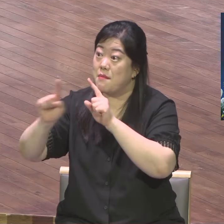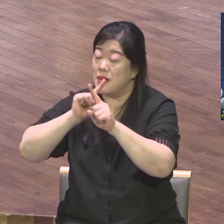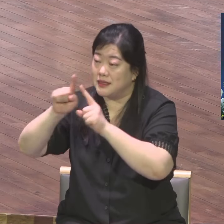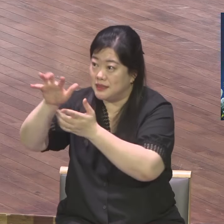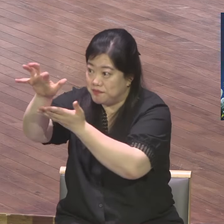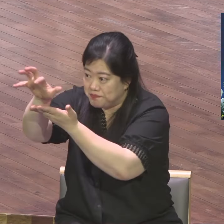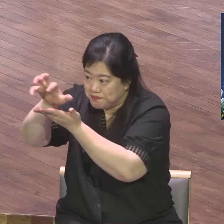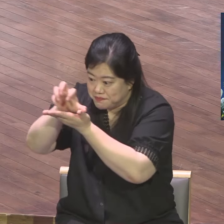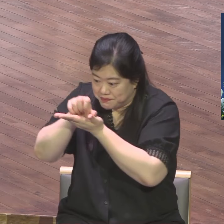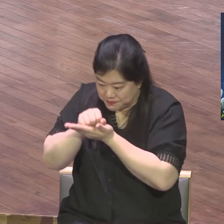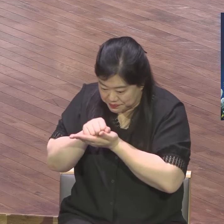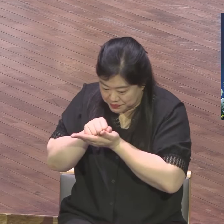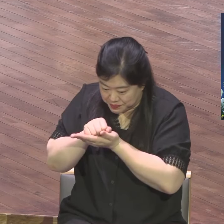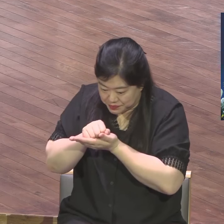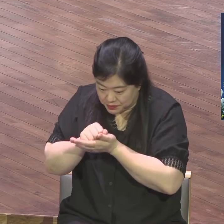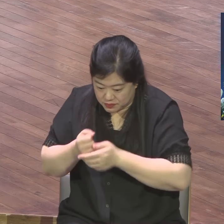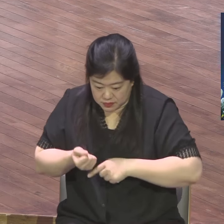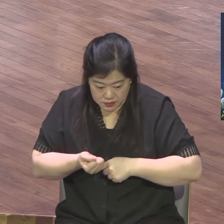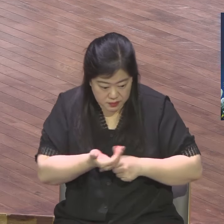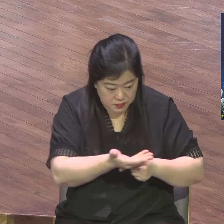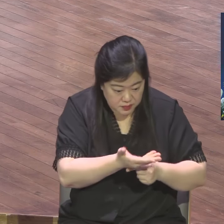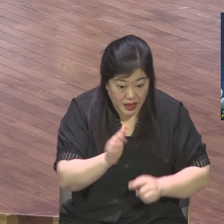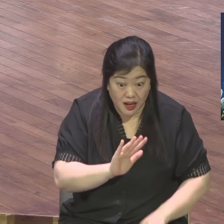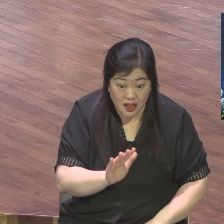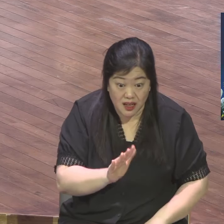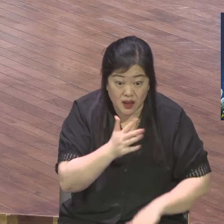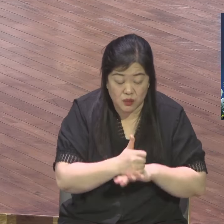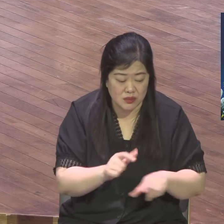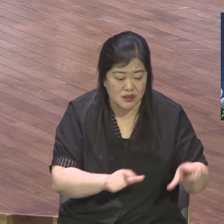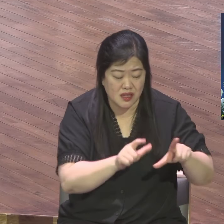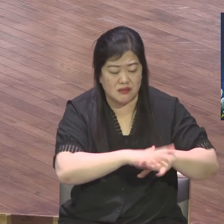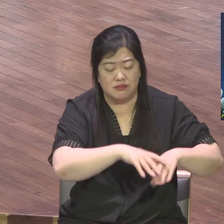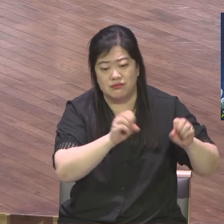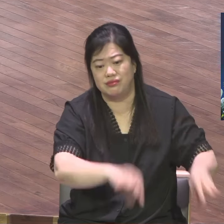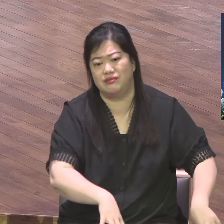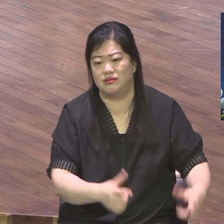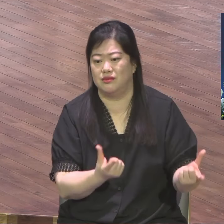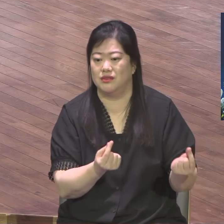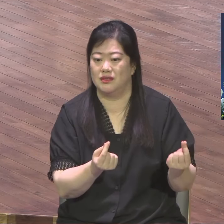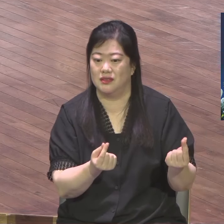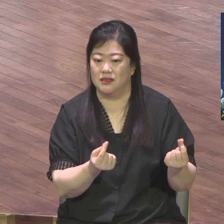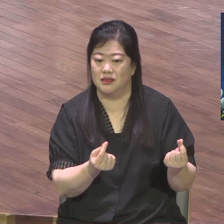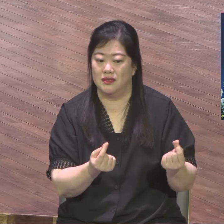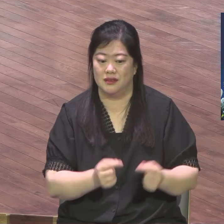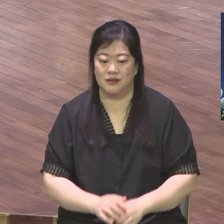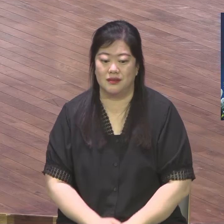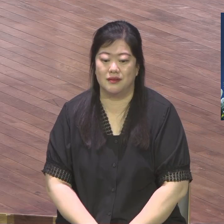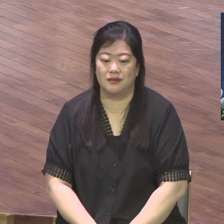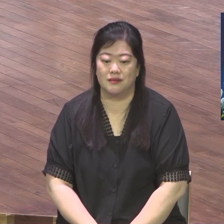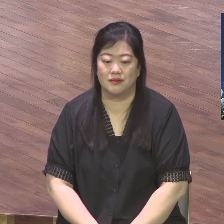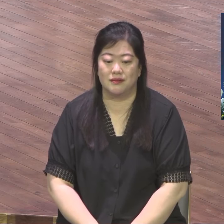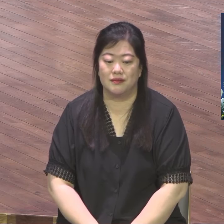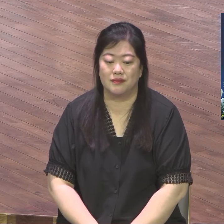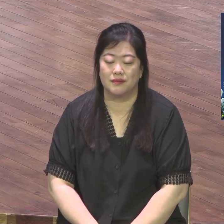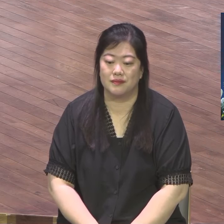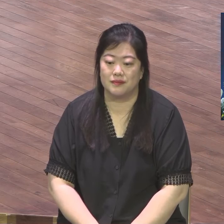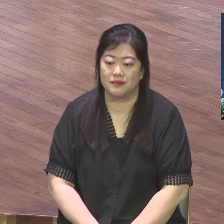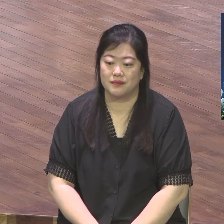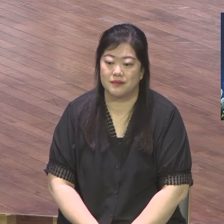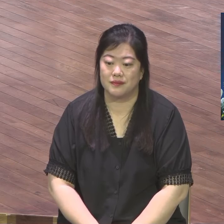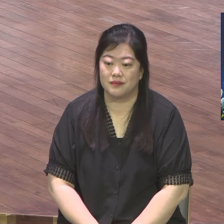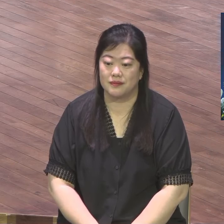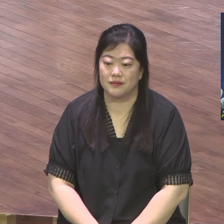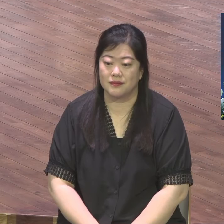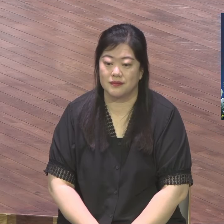삶은 문제 사건 앞에 추풍낙엽입니다. 그냥 문제 사건 앞에 추풍낙엽이요. 그래서